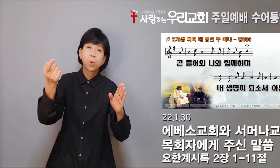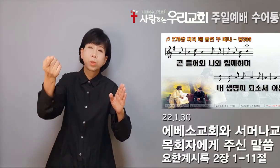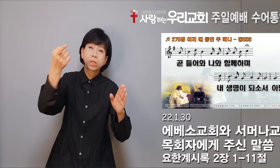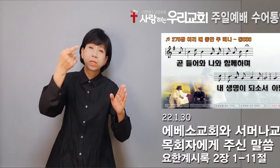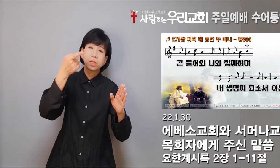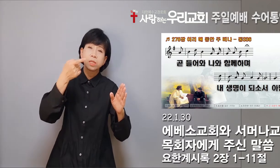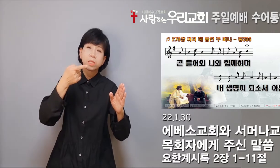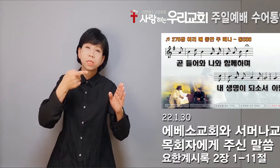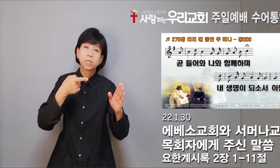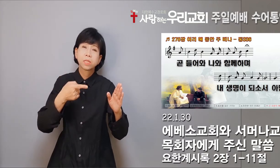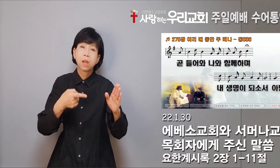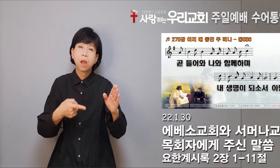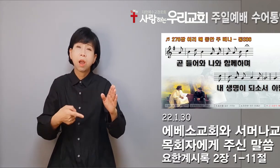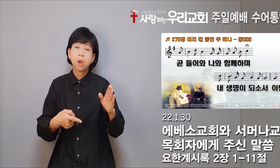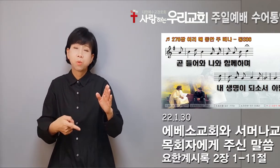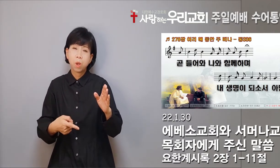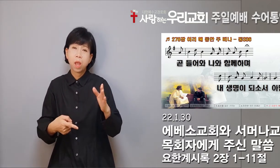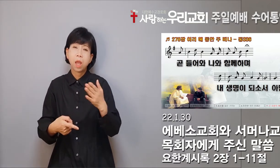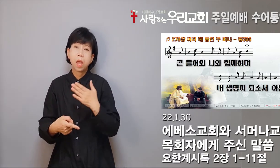건엽니다.